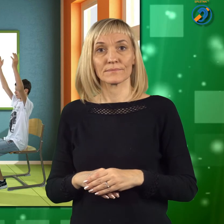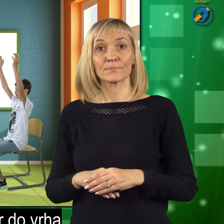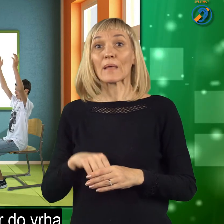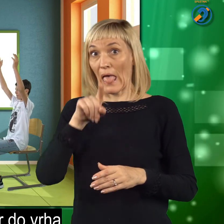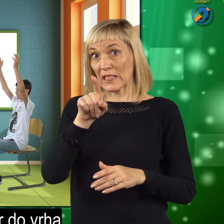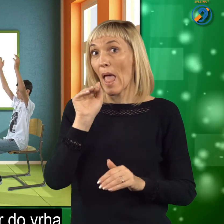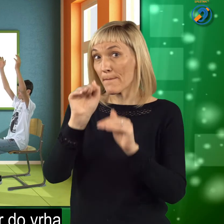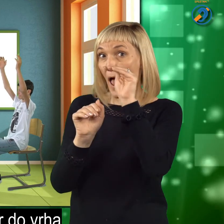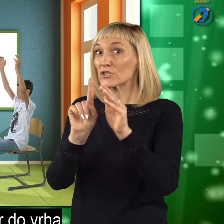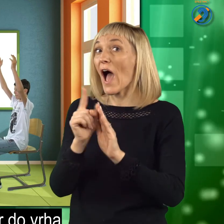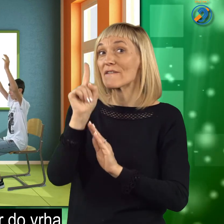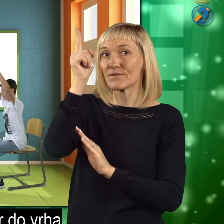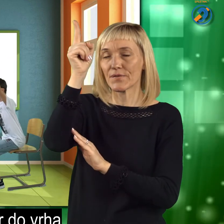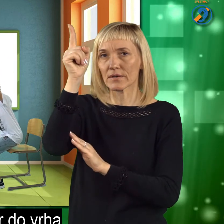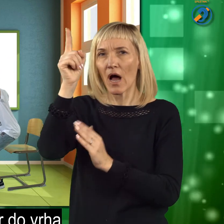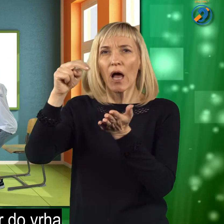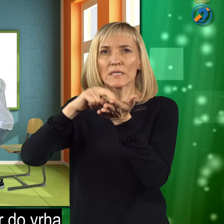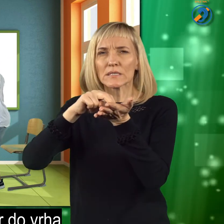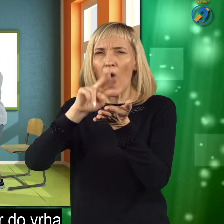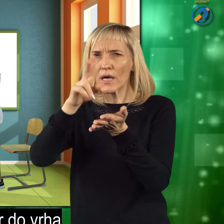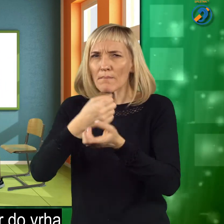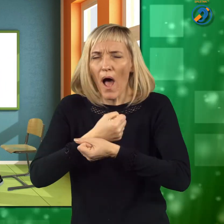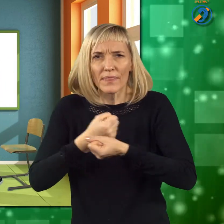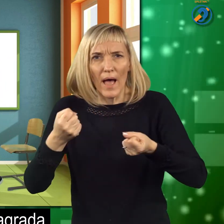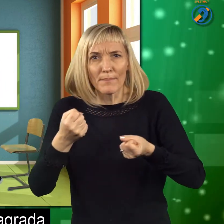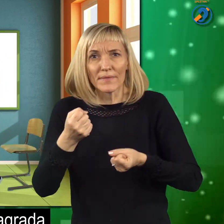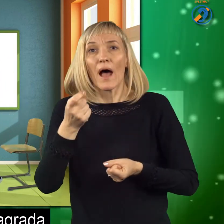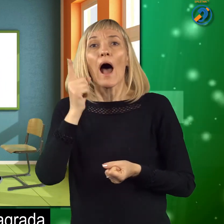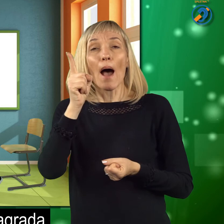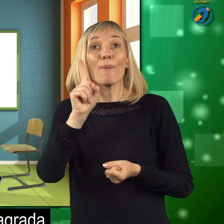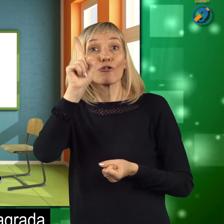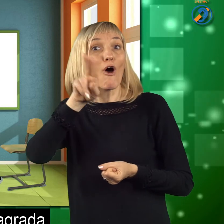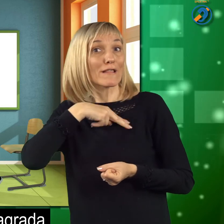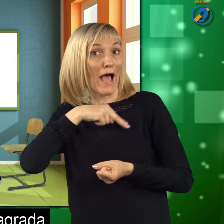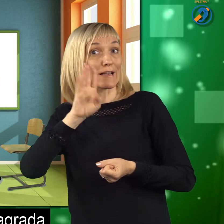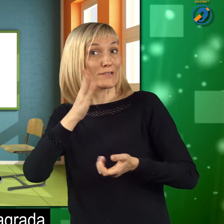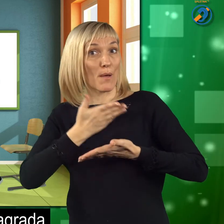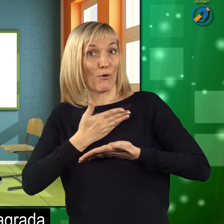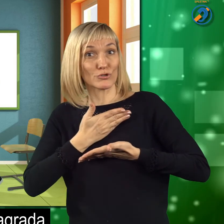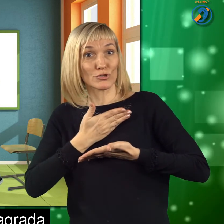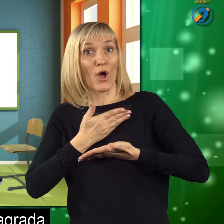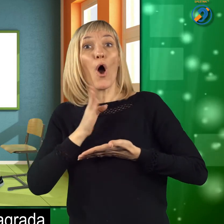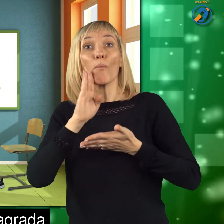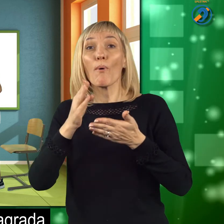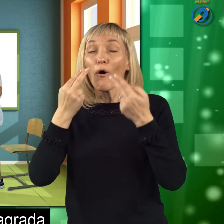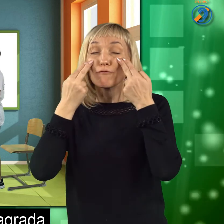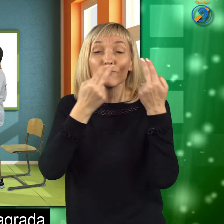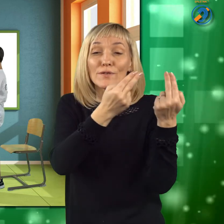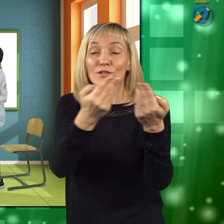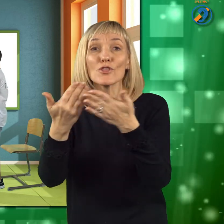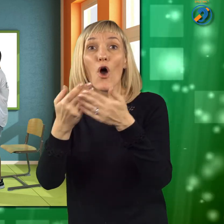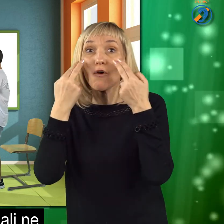Ko plezaš gor do vrha, v strahu si napet. Pa čaka te nagrada, odpre se nov